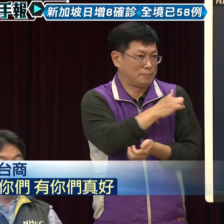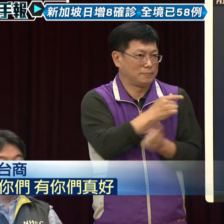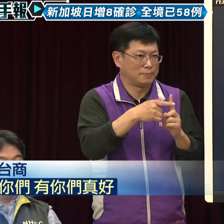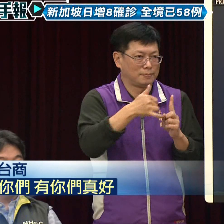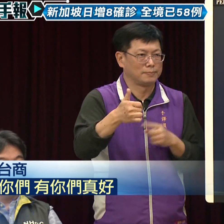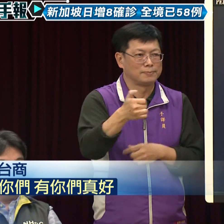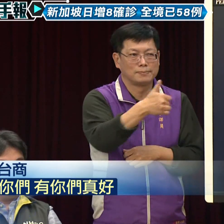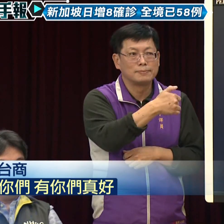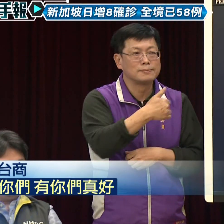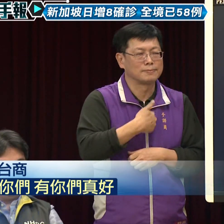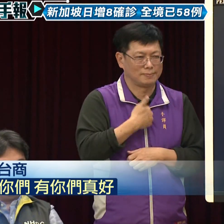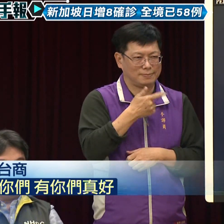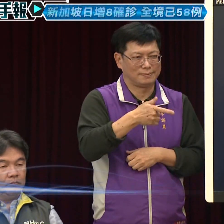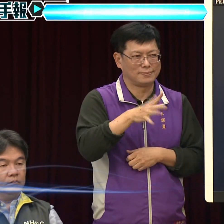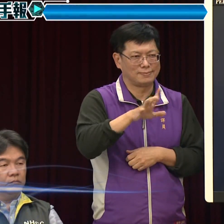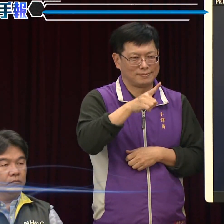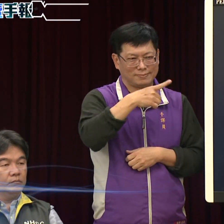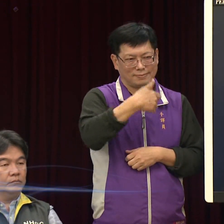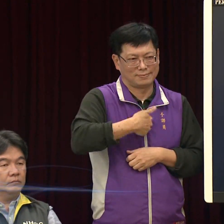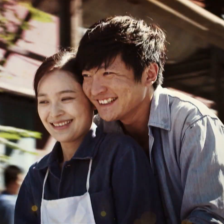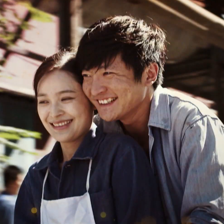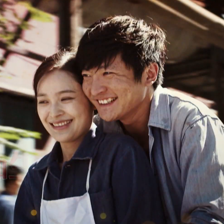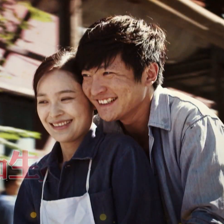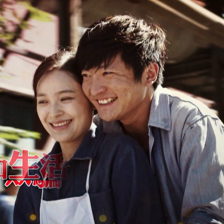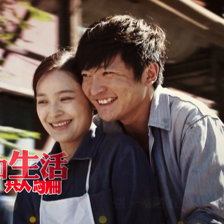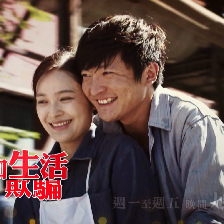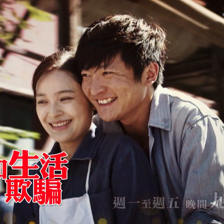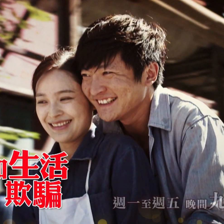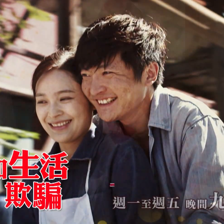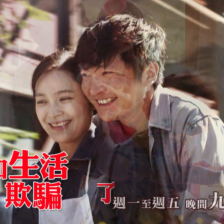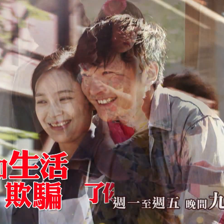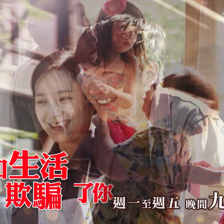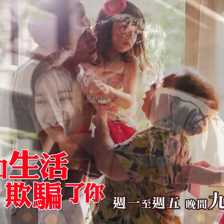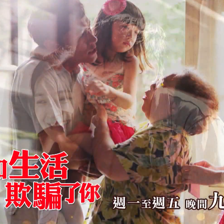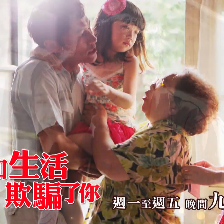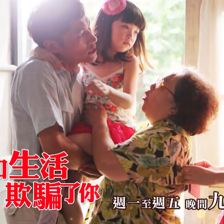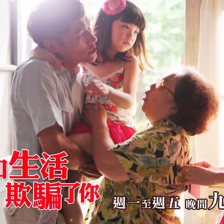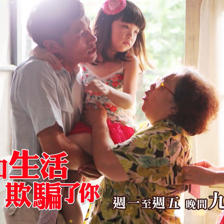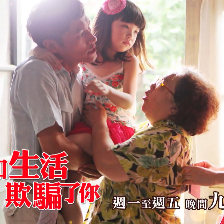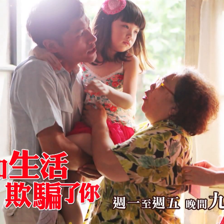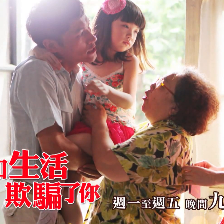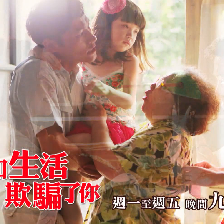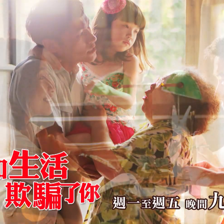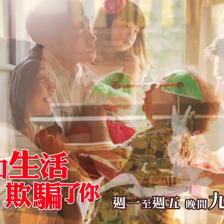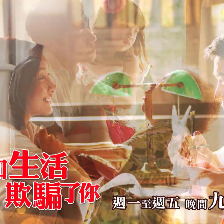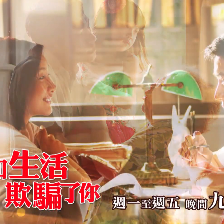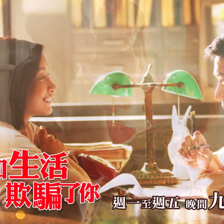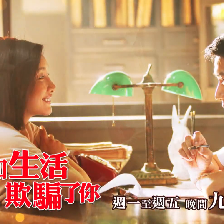谢你们，有你们真好。 解冻不懂，追随着你。